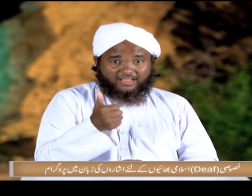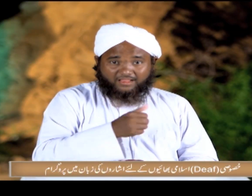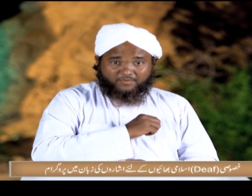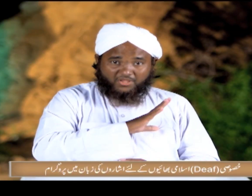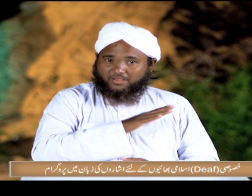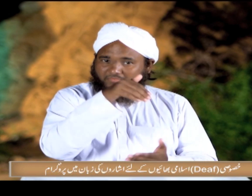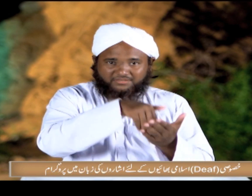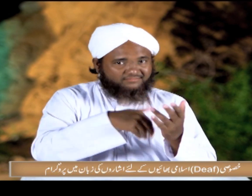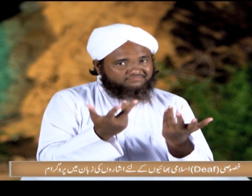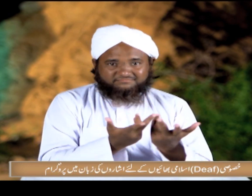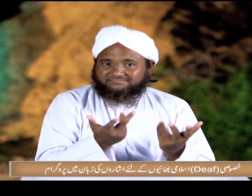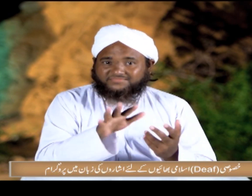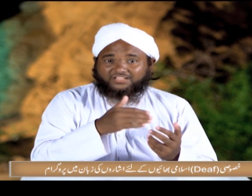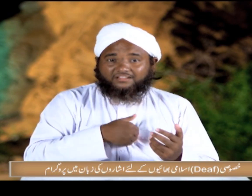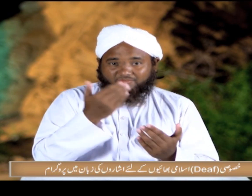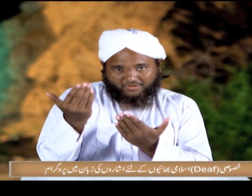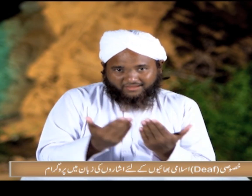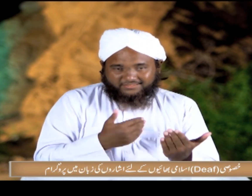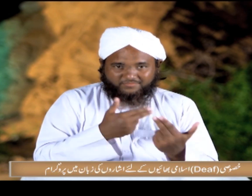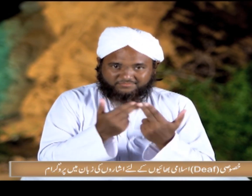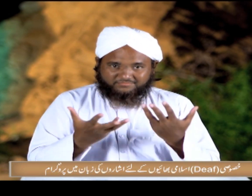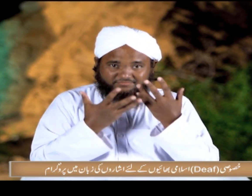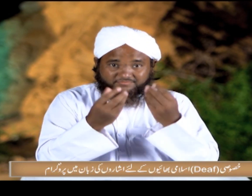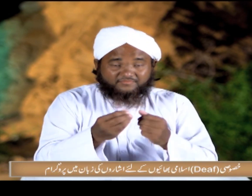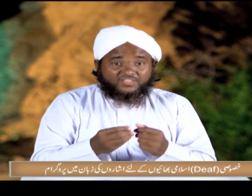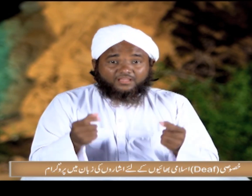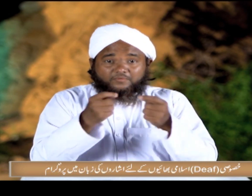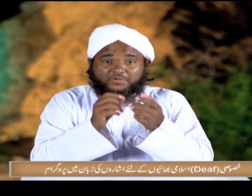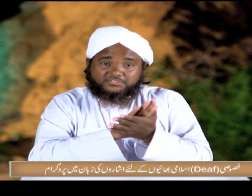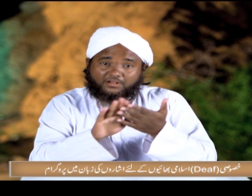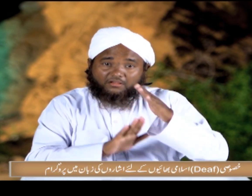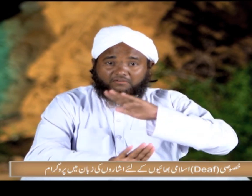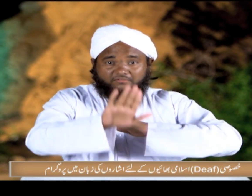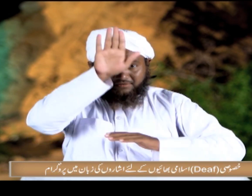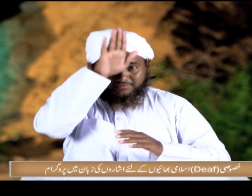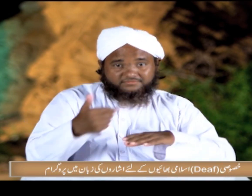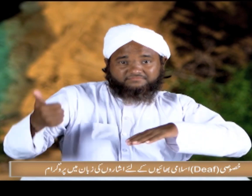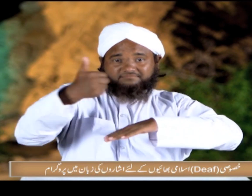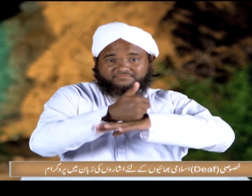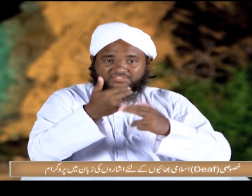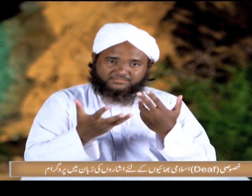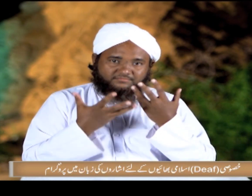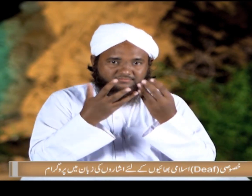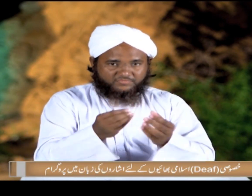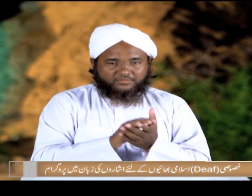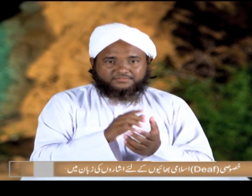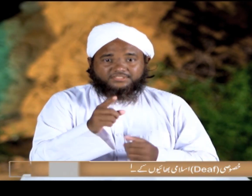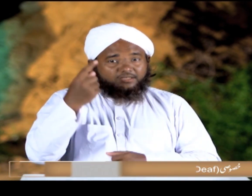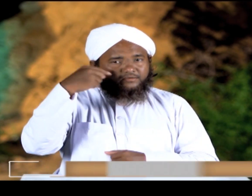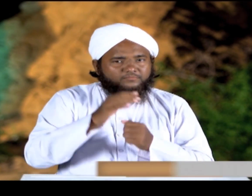اسلامی بھائیوں، آئیے حضرت بشر حافی رحمۃ اللہ علیہ کو یہ مقام کیسے ملا یہ سنتے ہیں۔ حضرت سیدنا بشر حافی